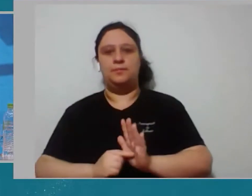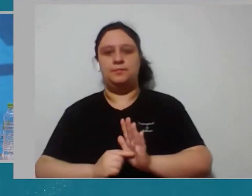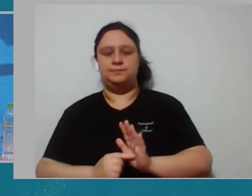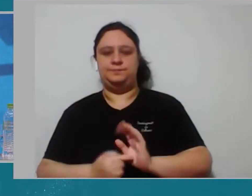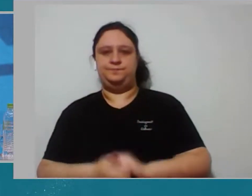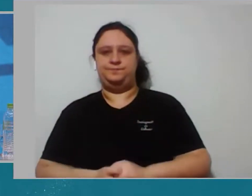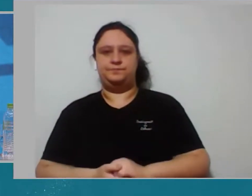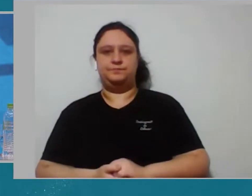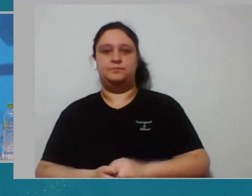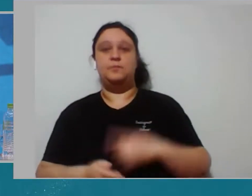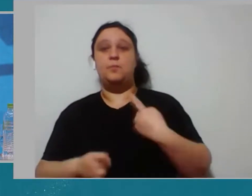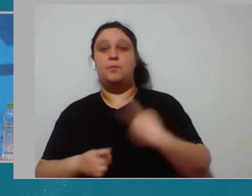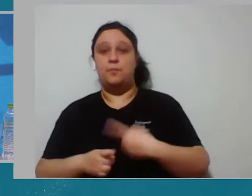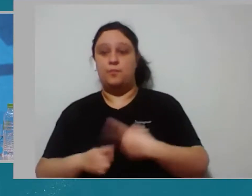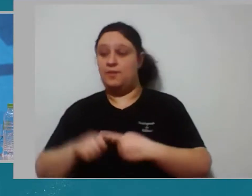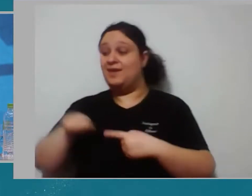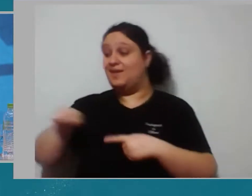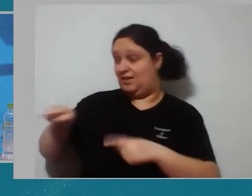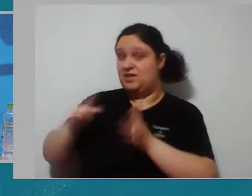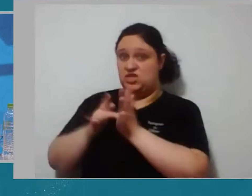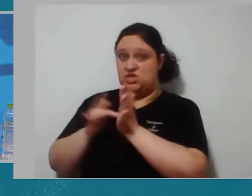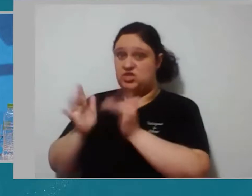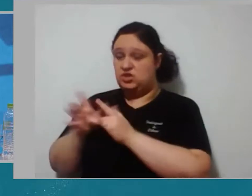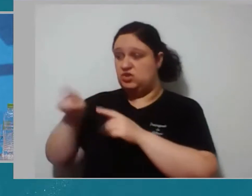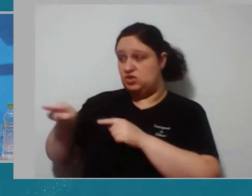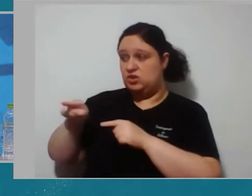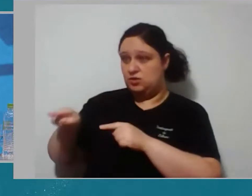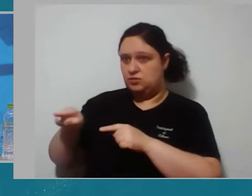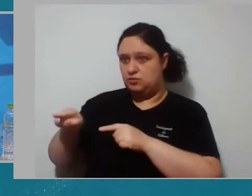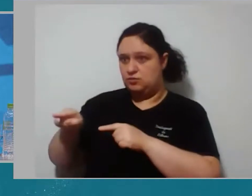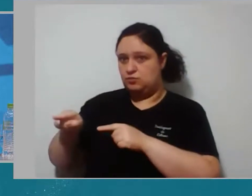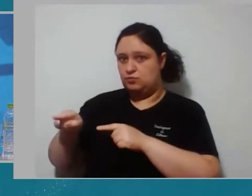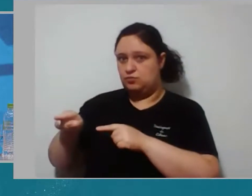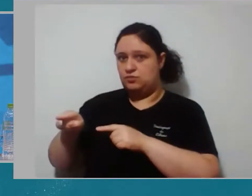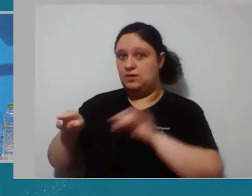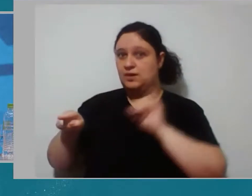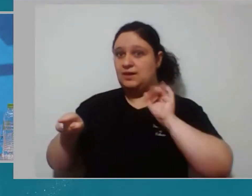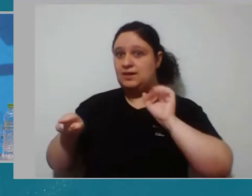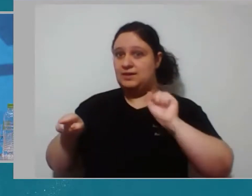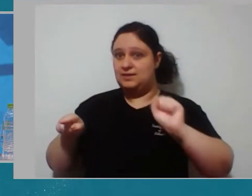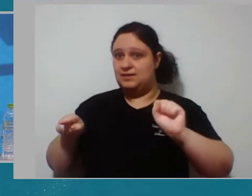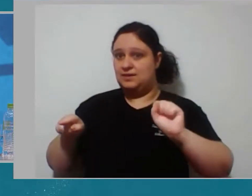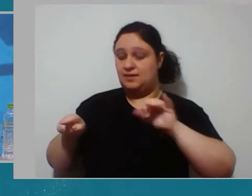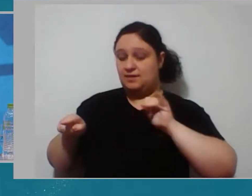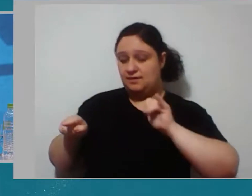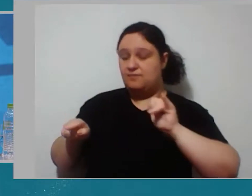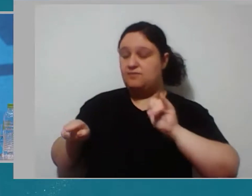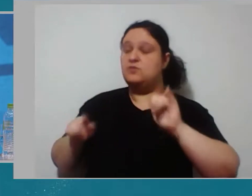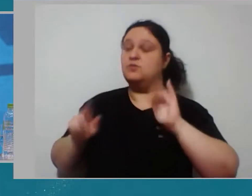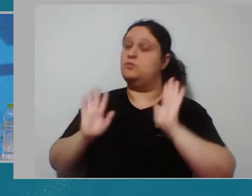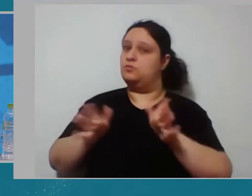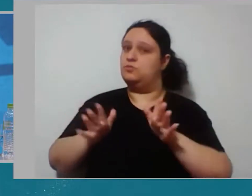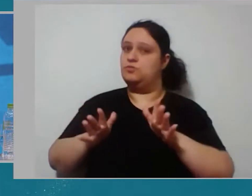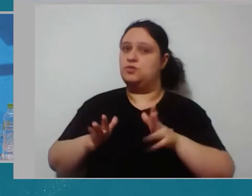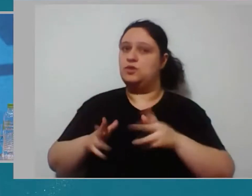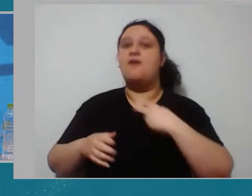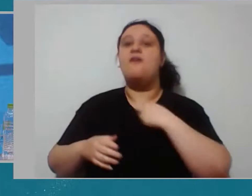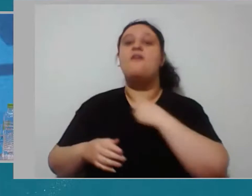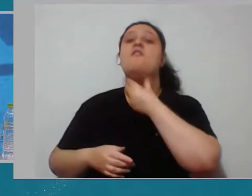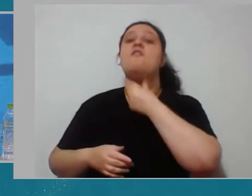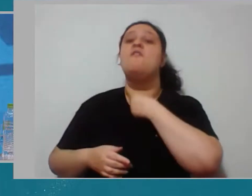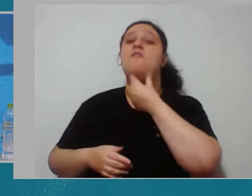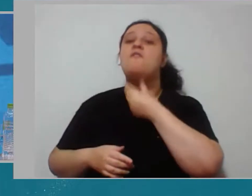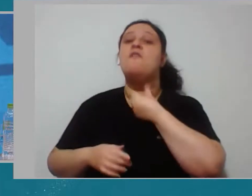do profeta Isaías. Voz do que clama no deserto, preparai o caminho